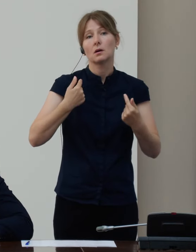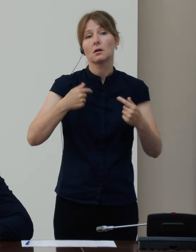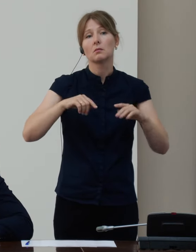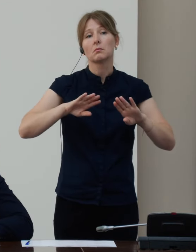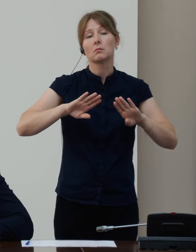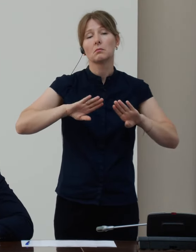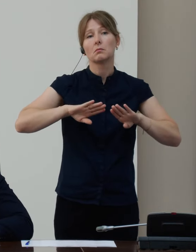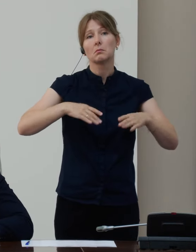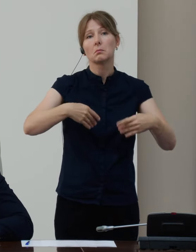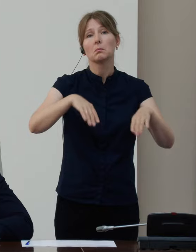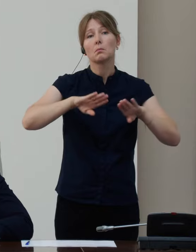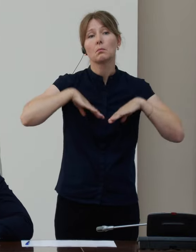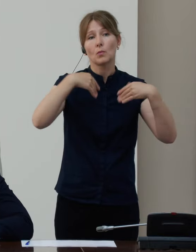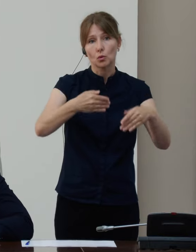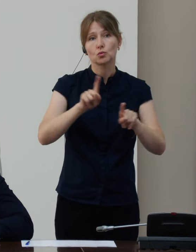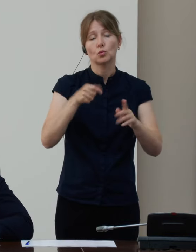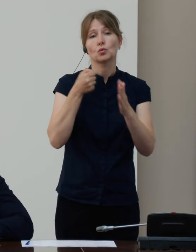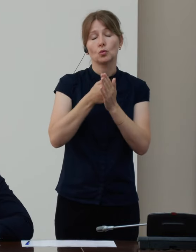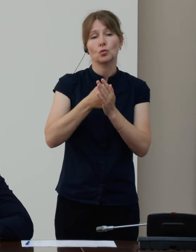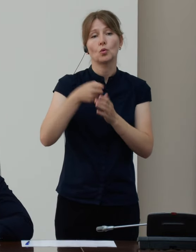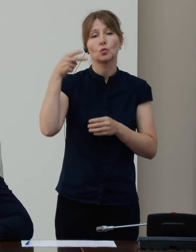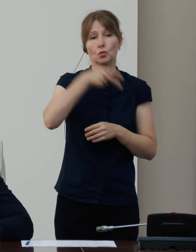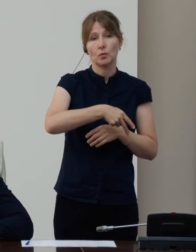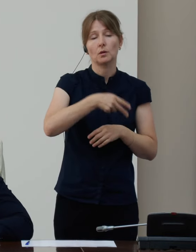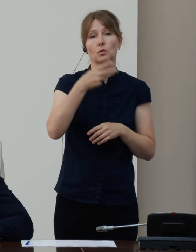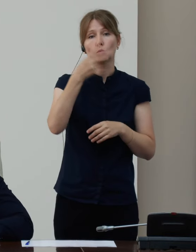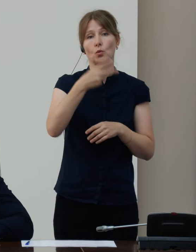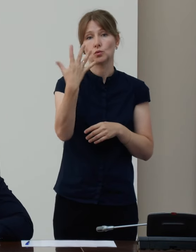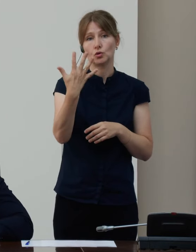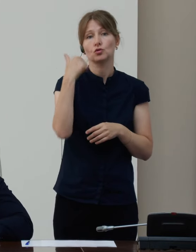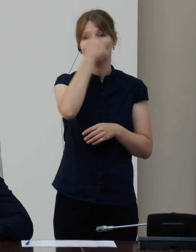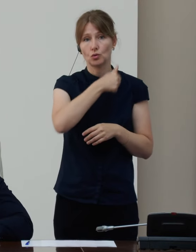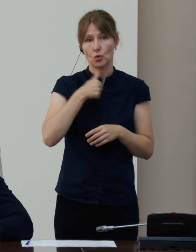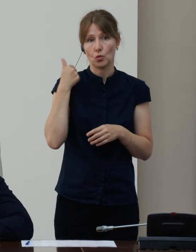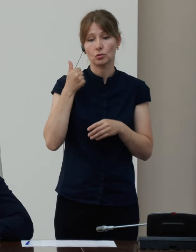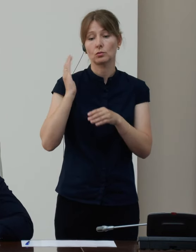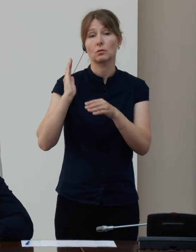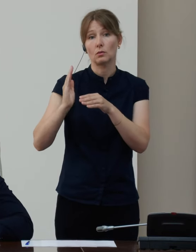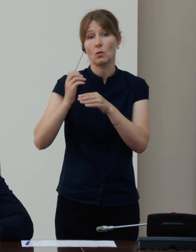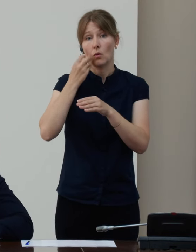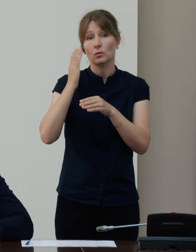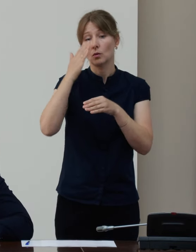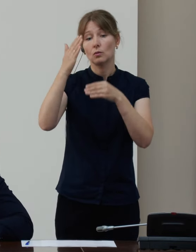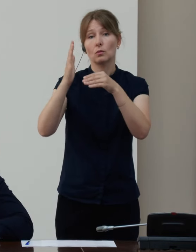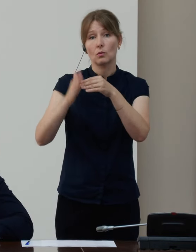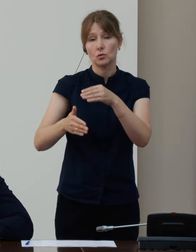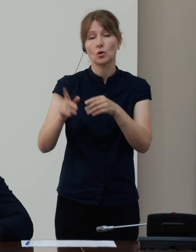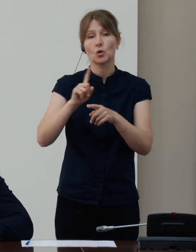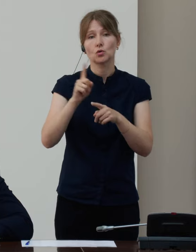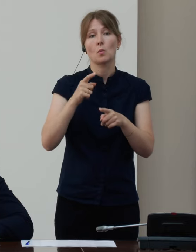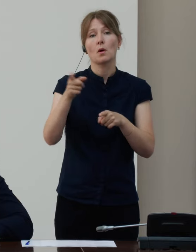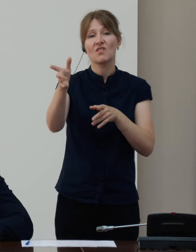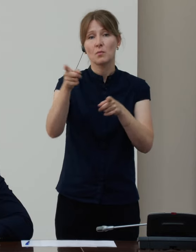ca până la sfârșitul anului 2025 să cuprindem în